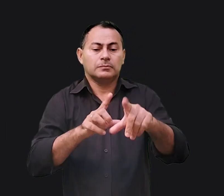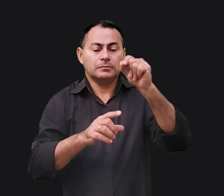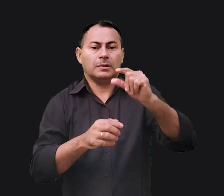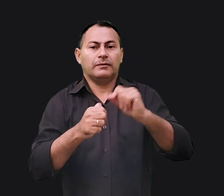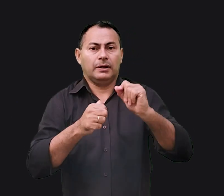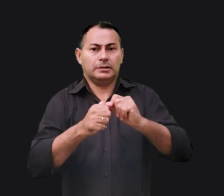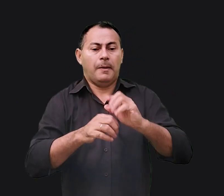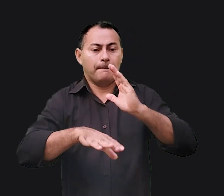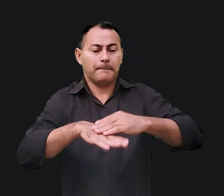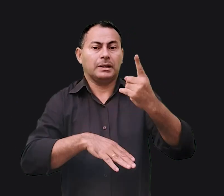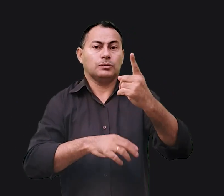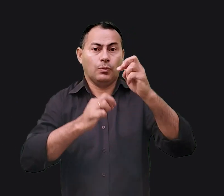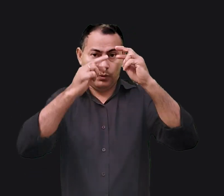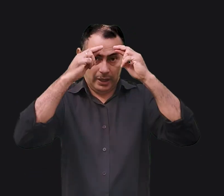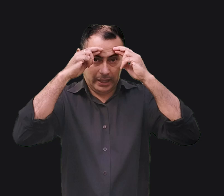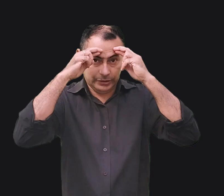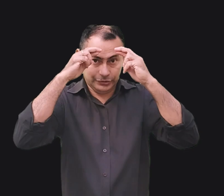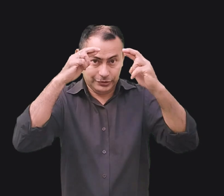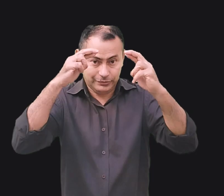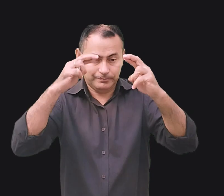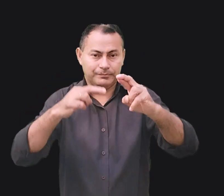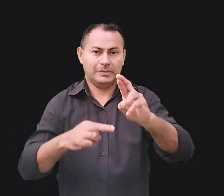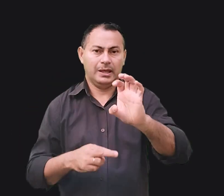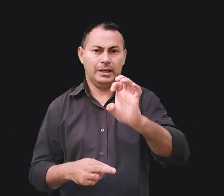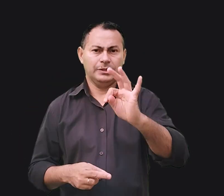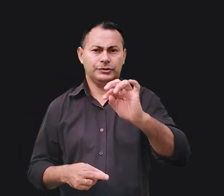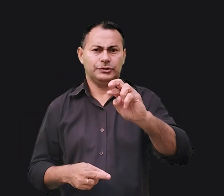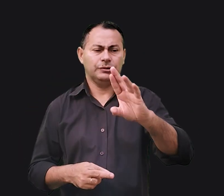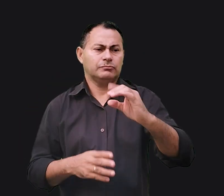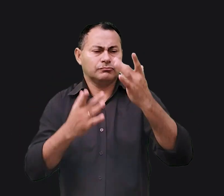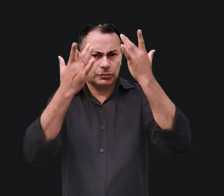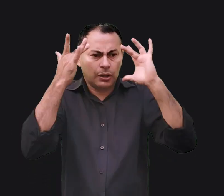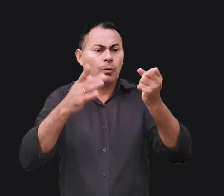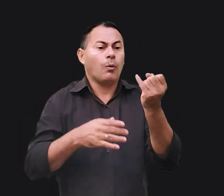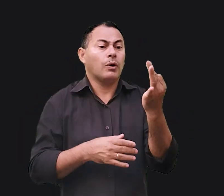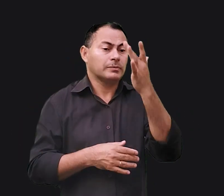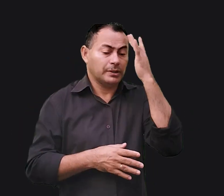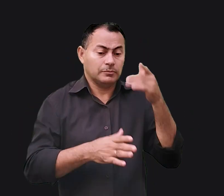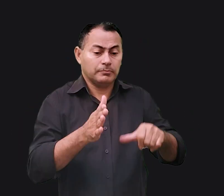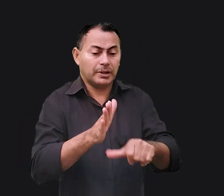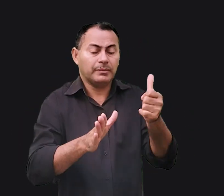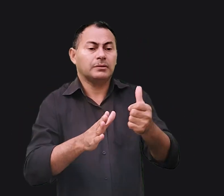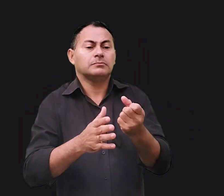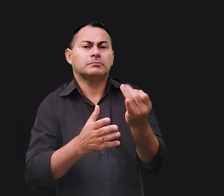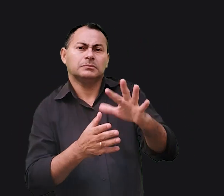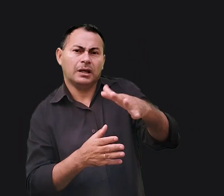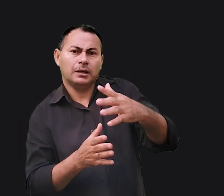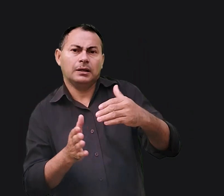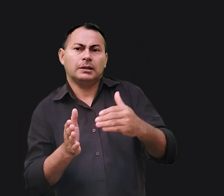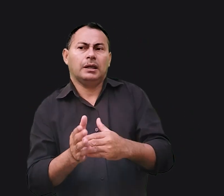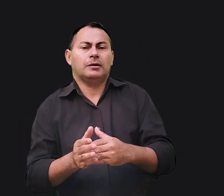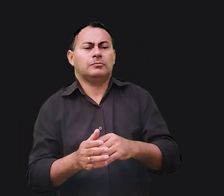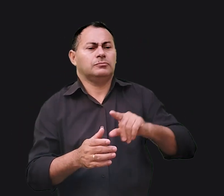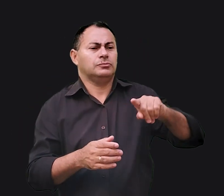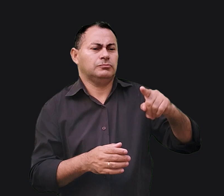por realizar mais um retiro. Não sabemos quantas pessoas compareceram ao primeiro retiro, talvez até uma centena ou